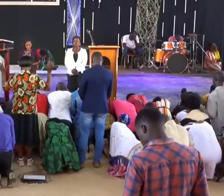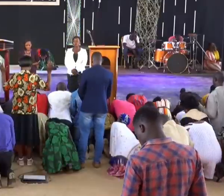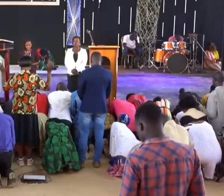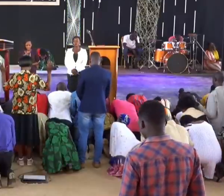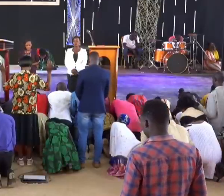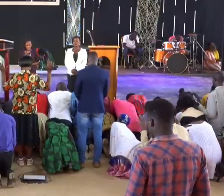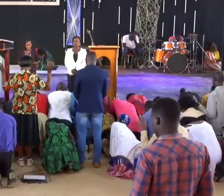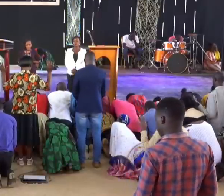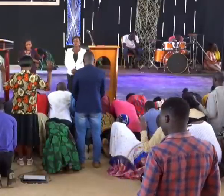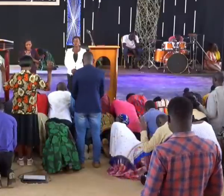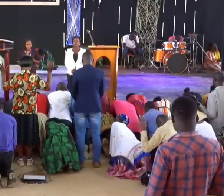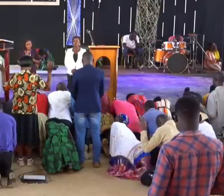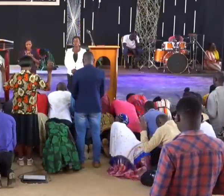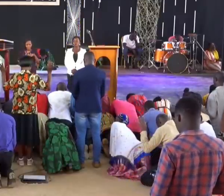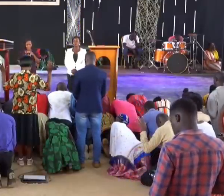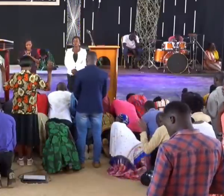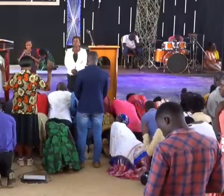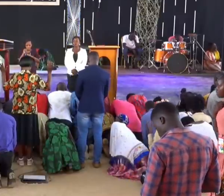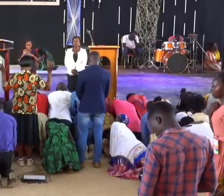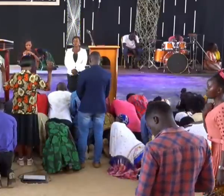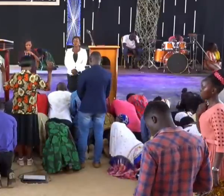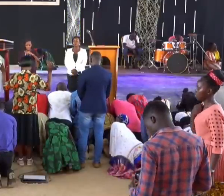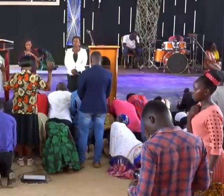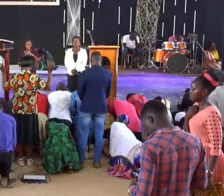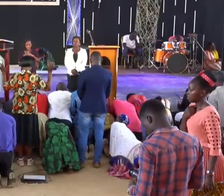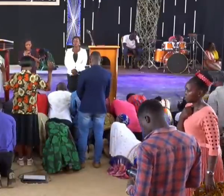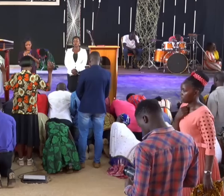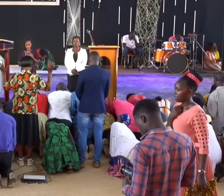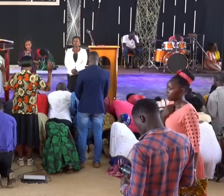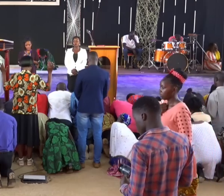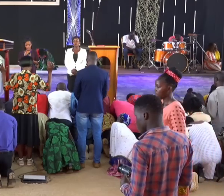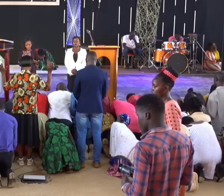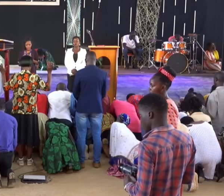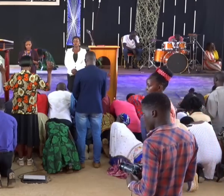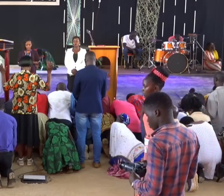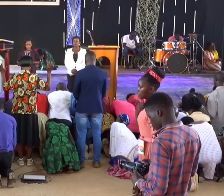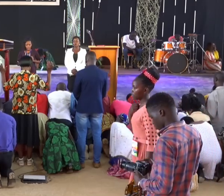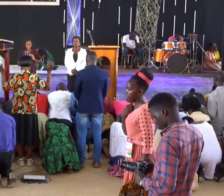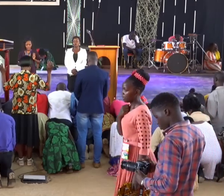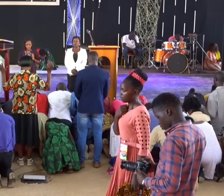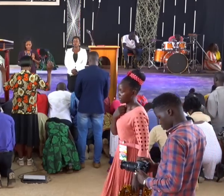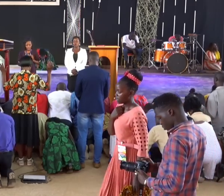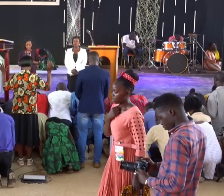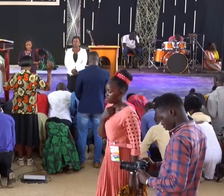Okuwalere kwanga kulema okutulya.